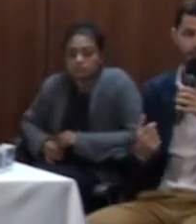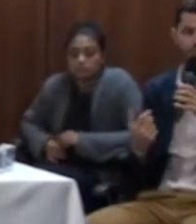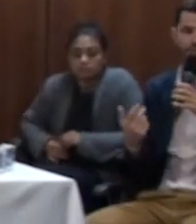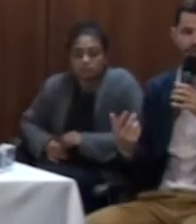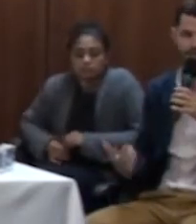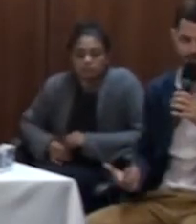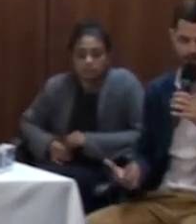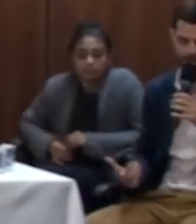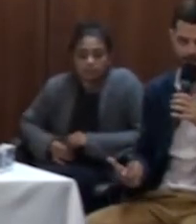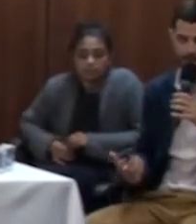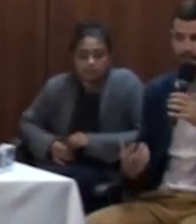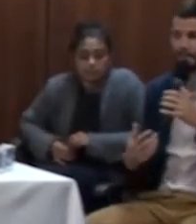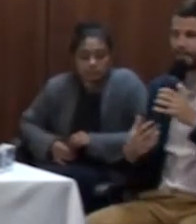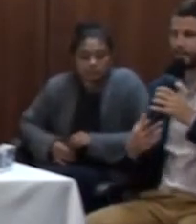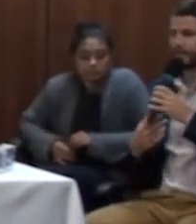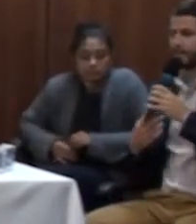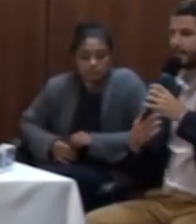Então, a responsabilidade seria dele.